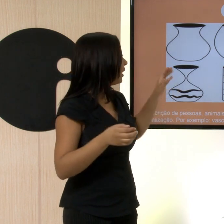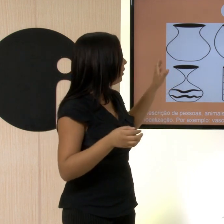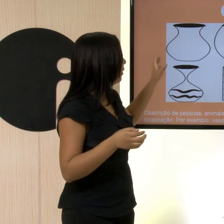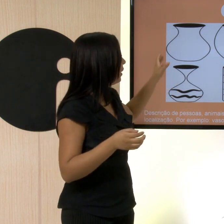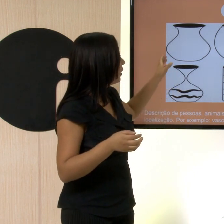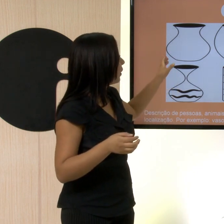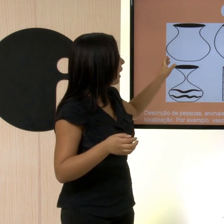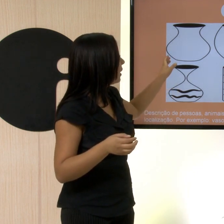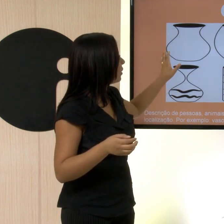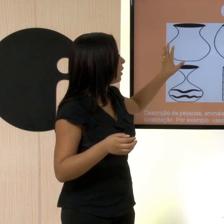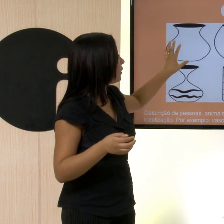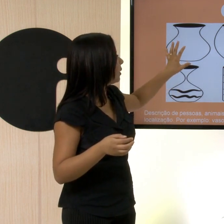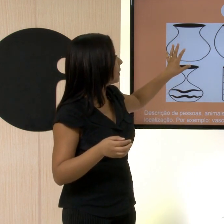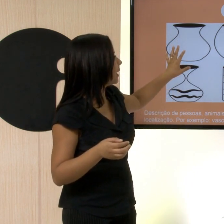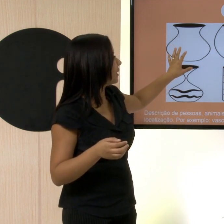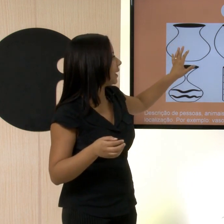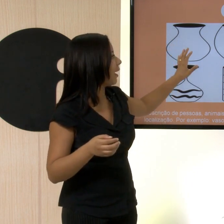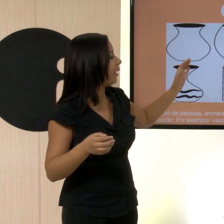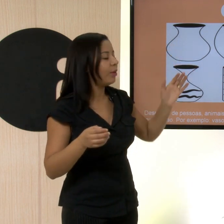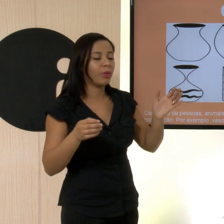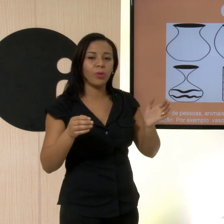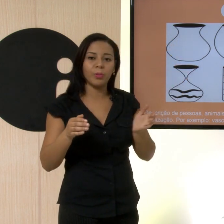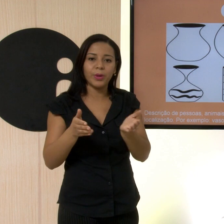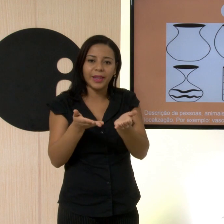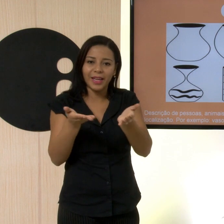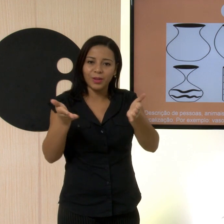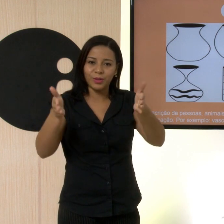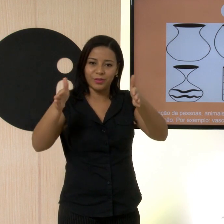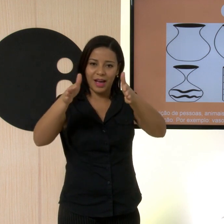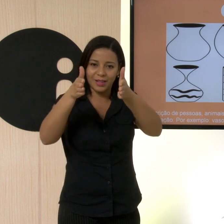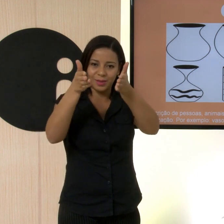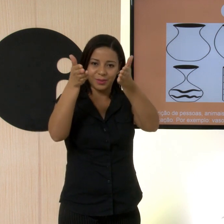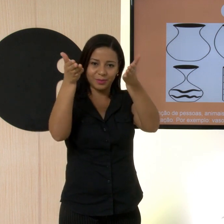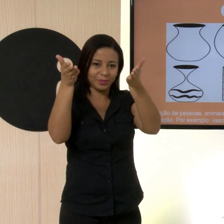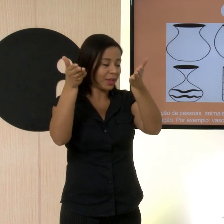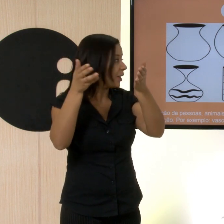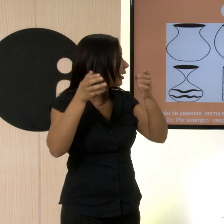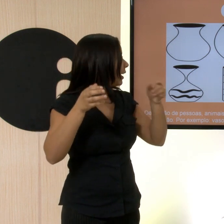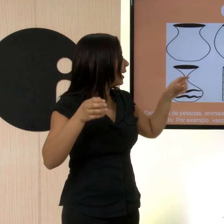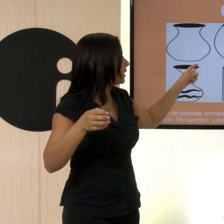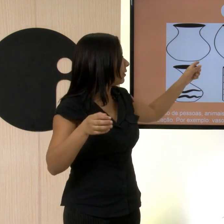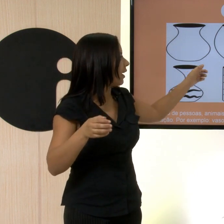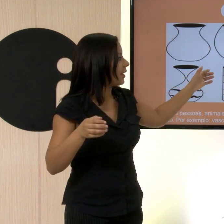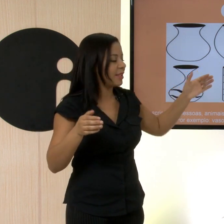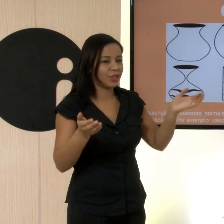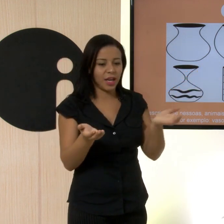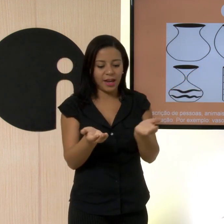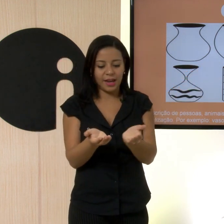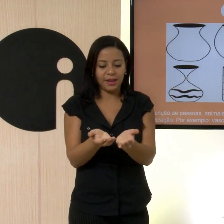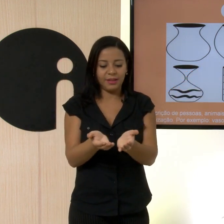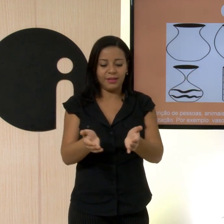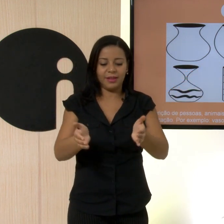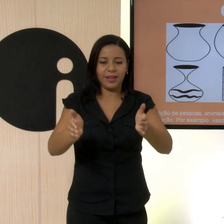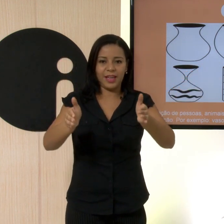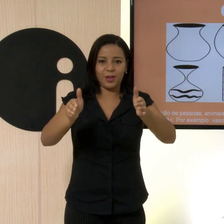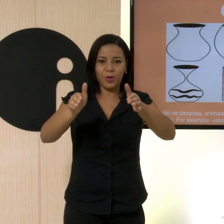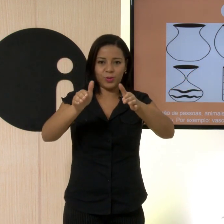Então, no caso, nós vamos desenhar o modelo do vaso. Esse vaso, ele já é